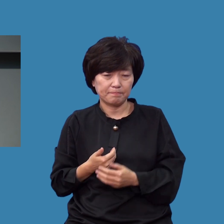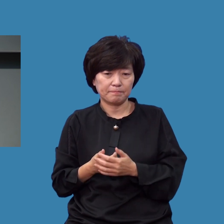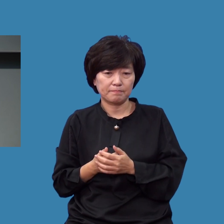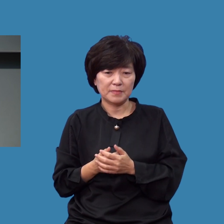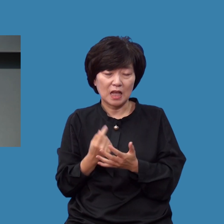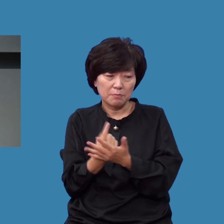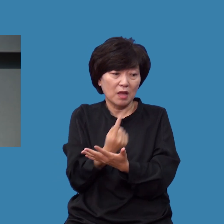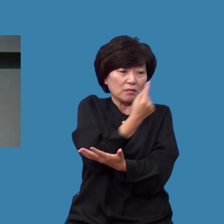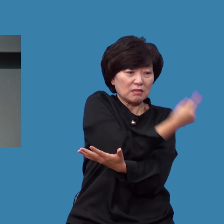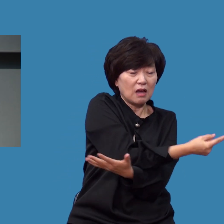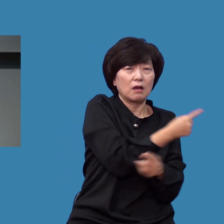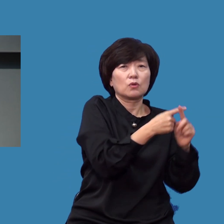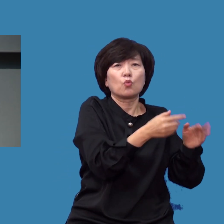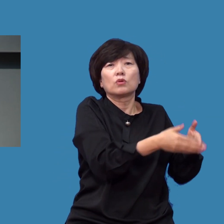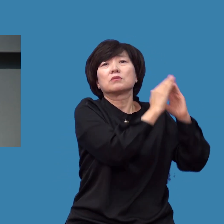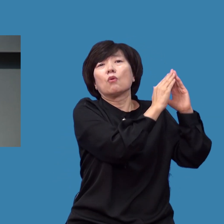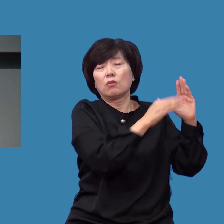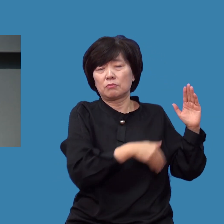하든지 뭐 그렇게 해야지.